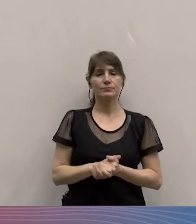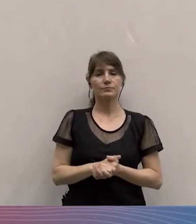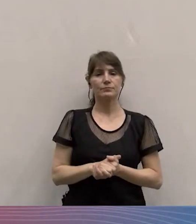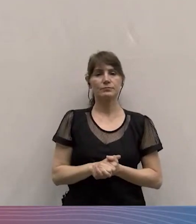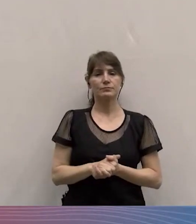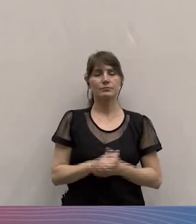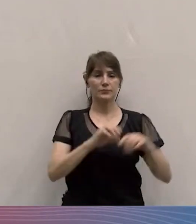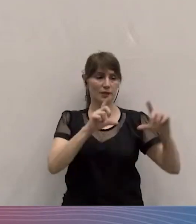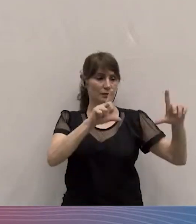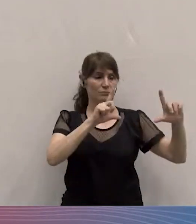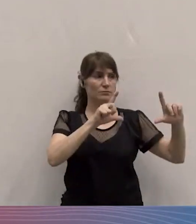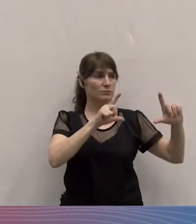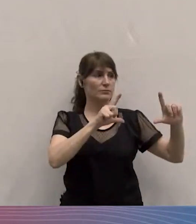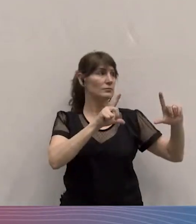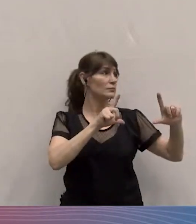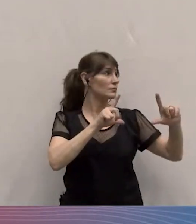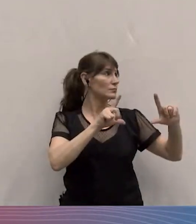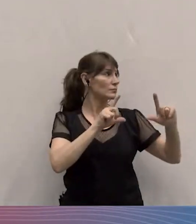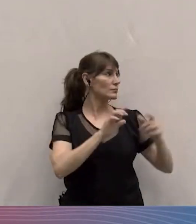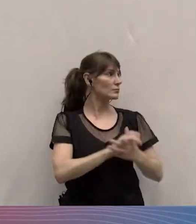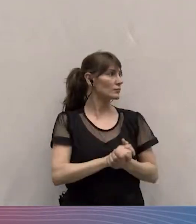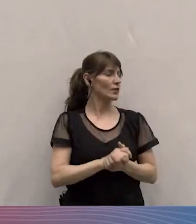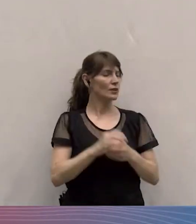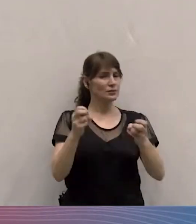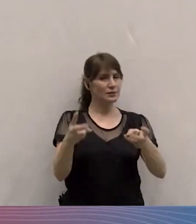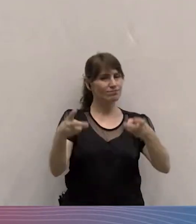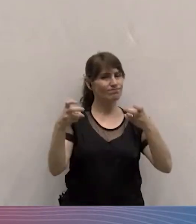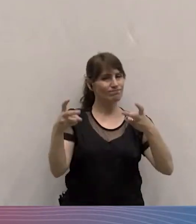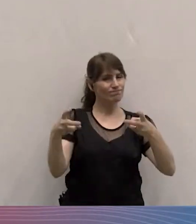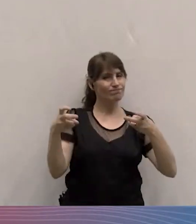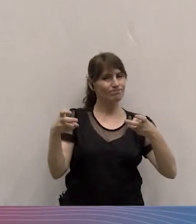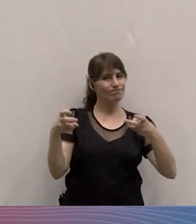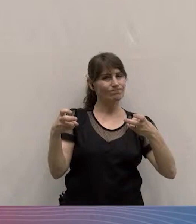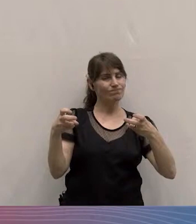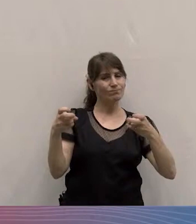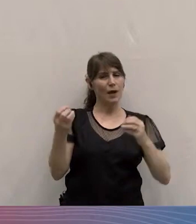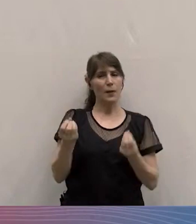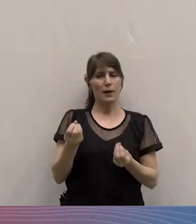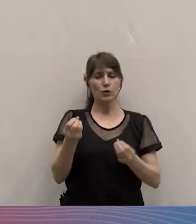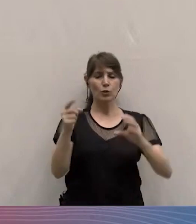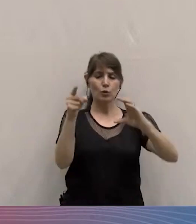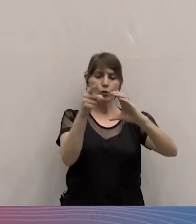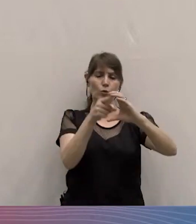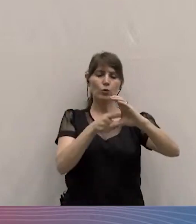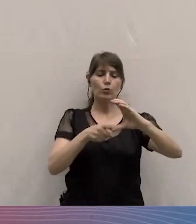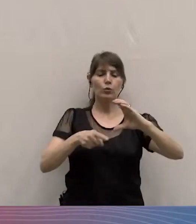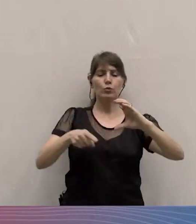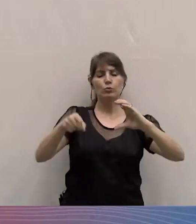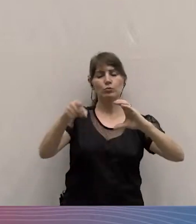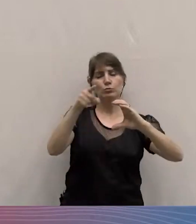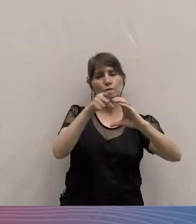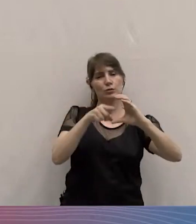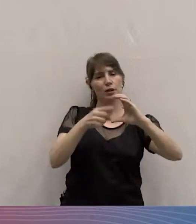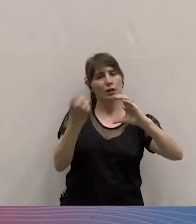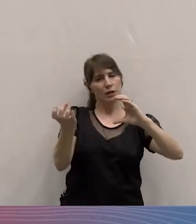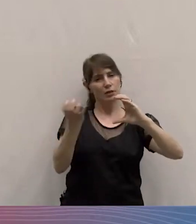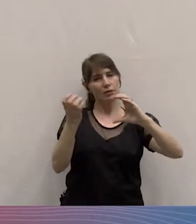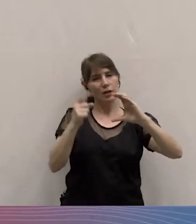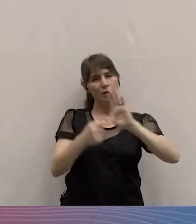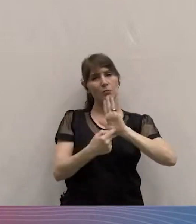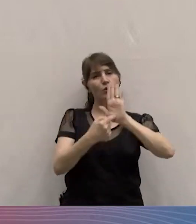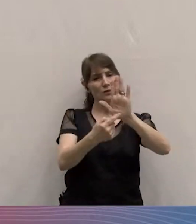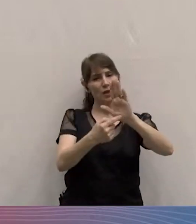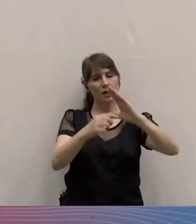Apareceu ou não? Apareceu. Você vê uma circunferência. Na verdade, eu quero mostrar